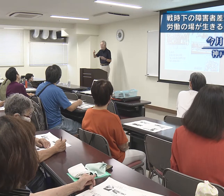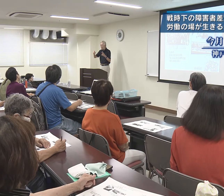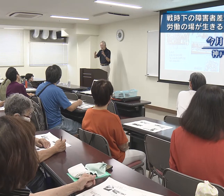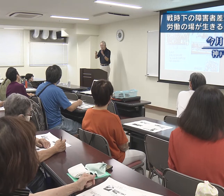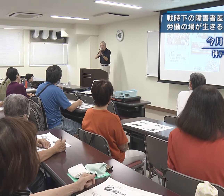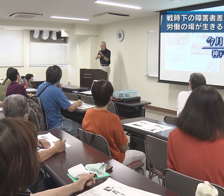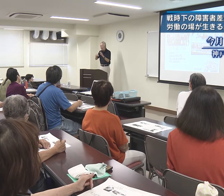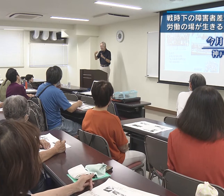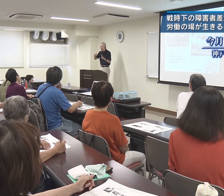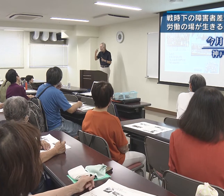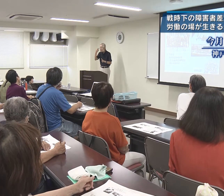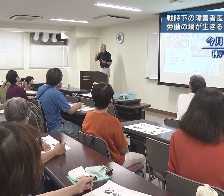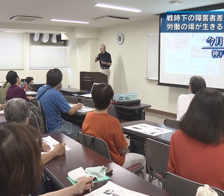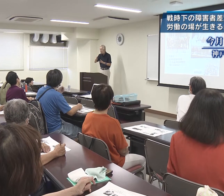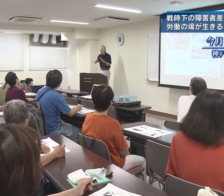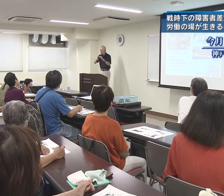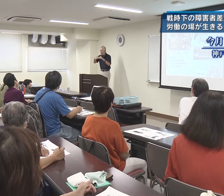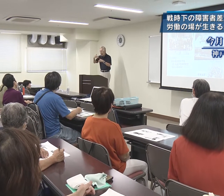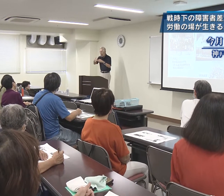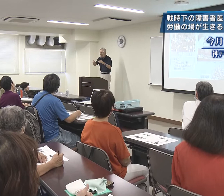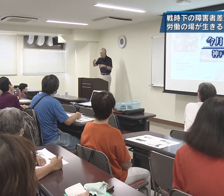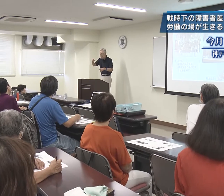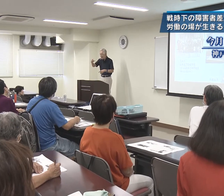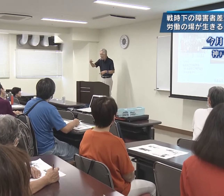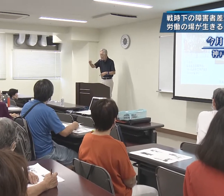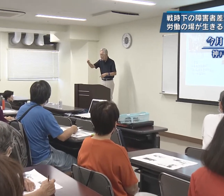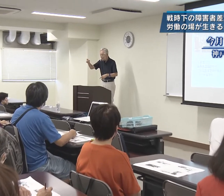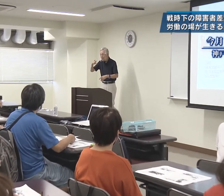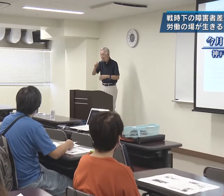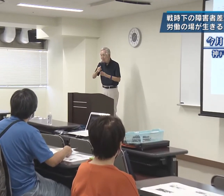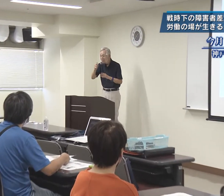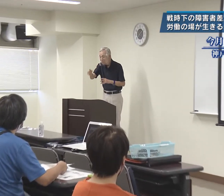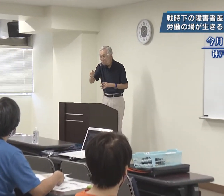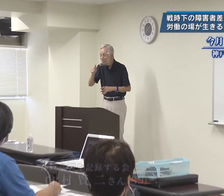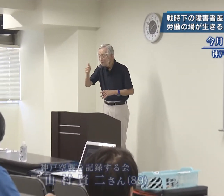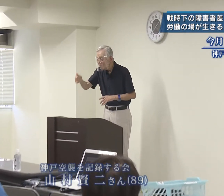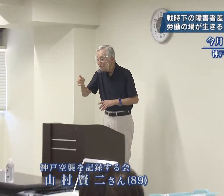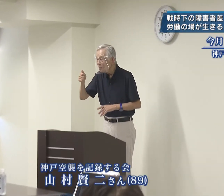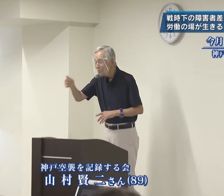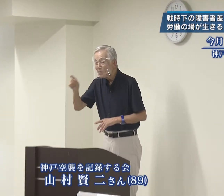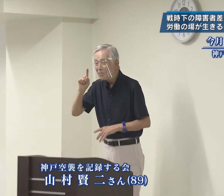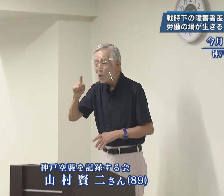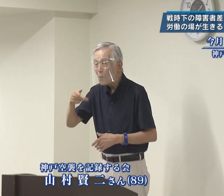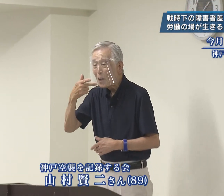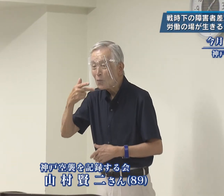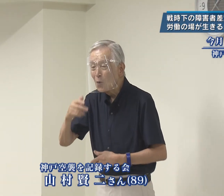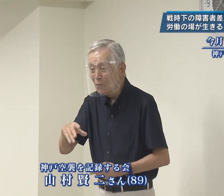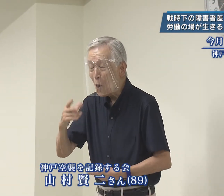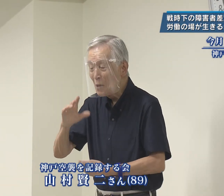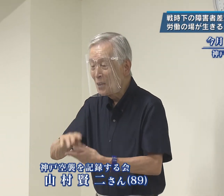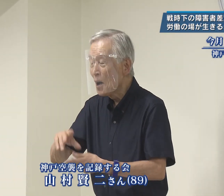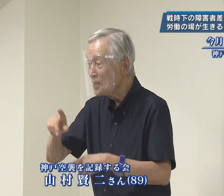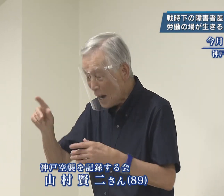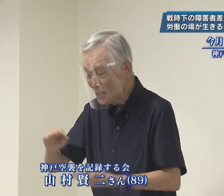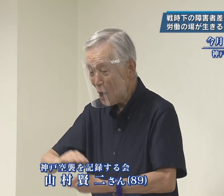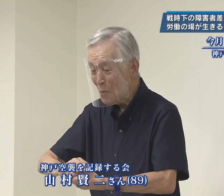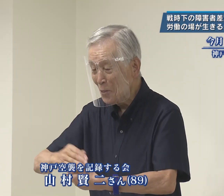校長先生が神戸空襲を記録する会のメンバーでもある聴覚障害者の山村健二さん